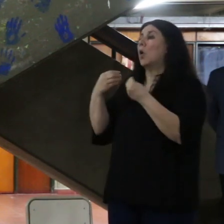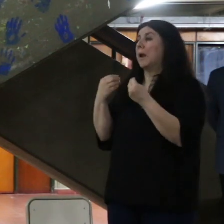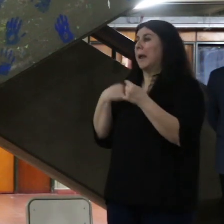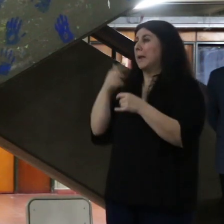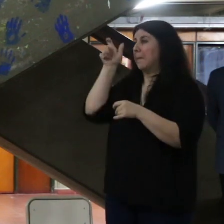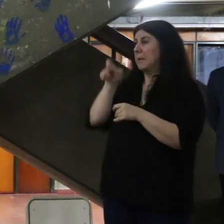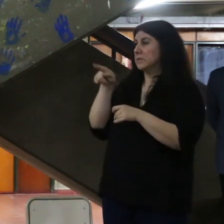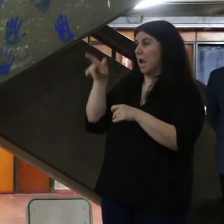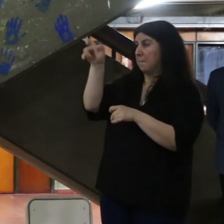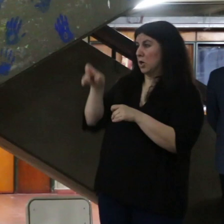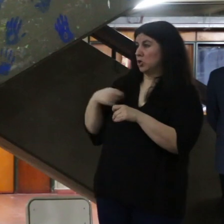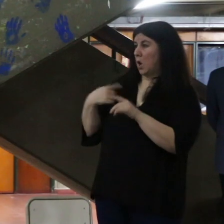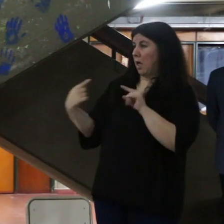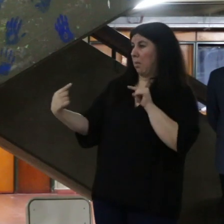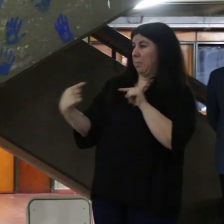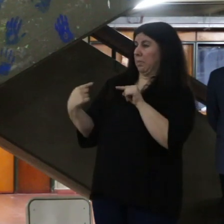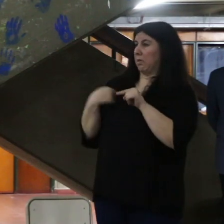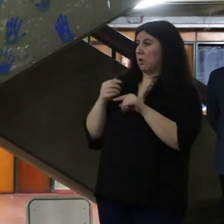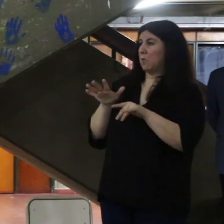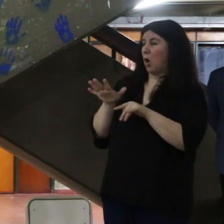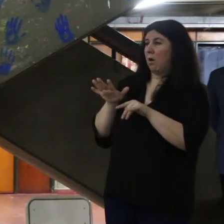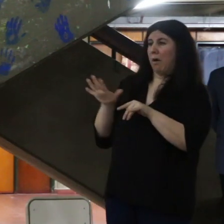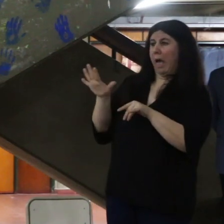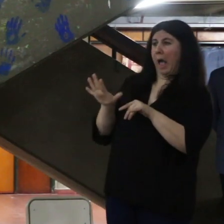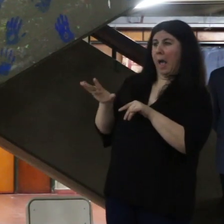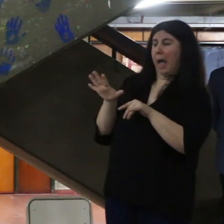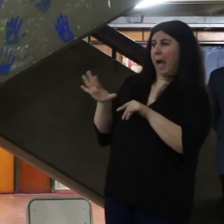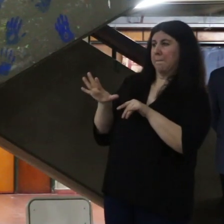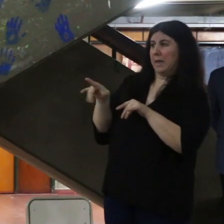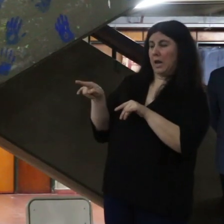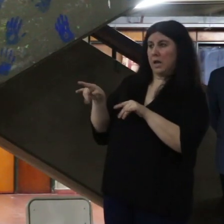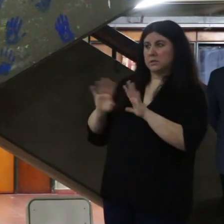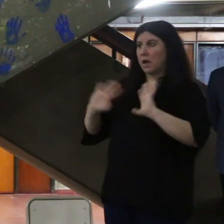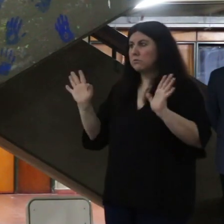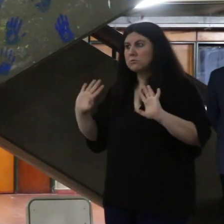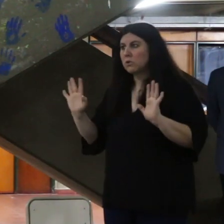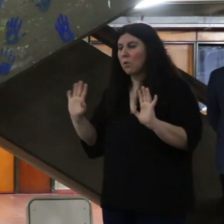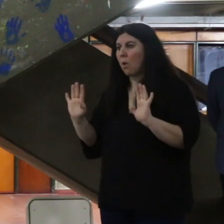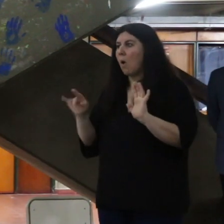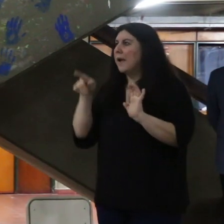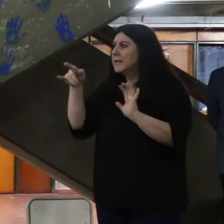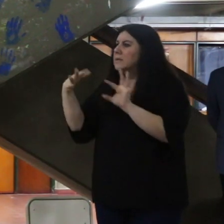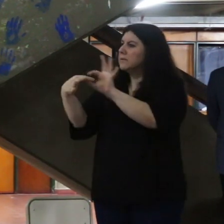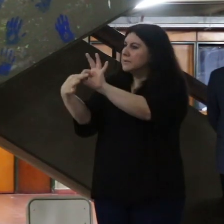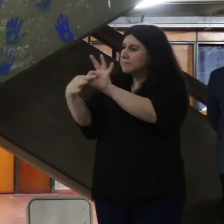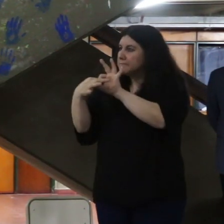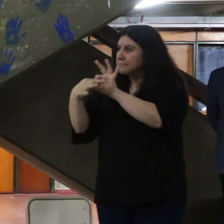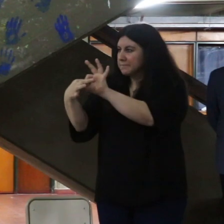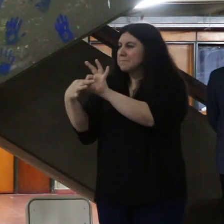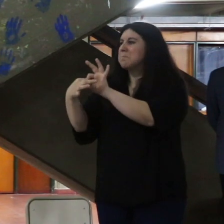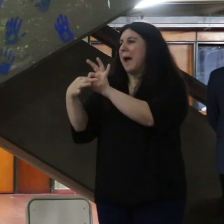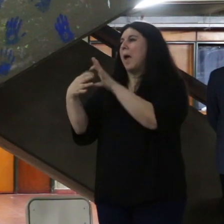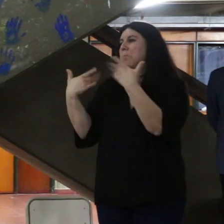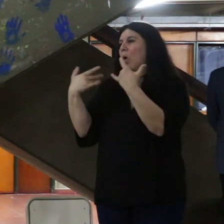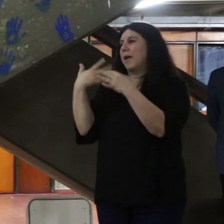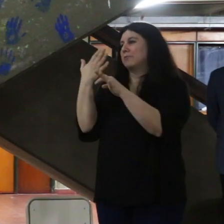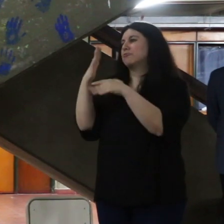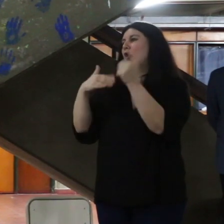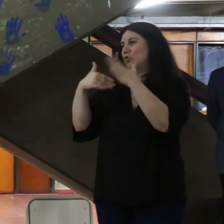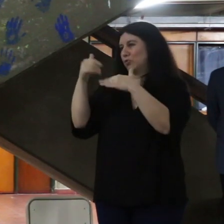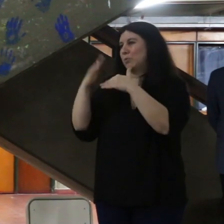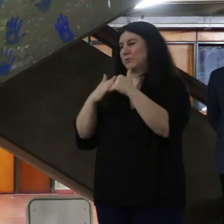neoliberalismo, ¿sí? Eso lo trae las políticas del miedo. Pero la pandemia